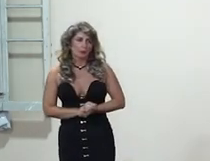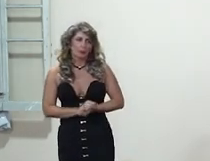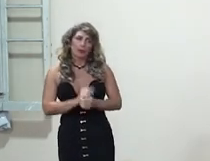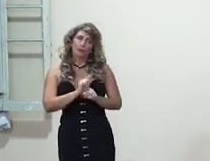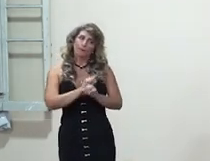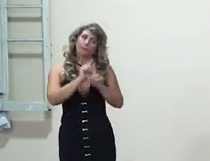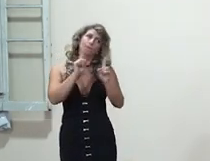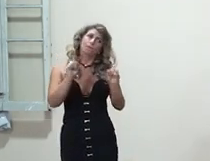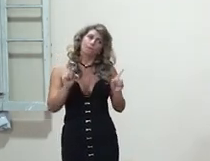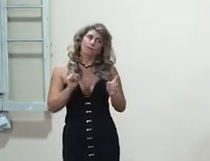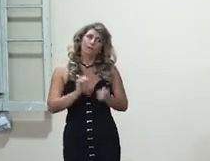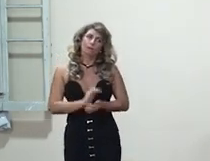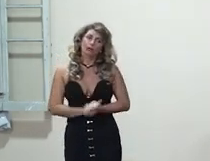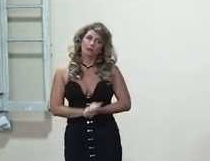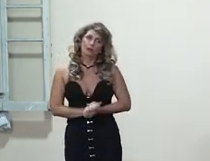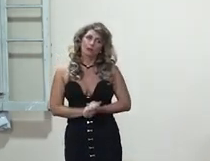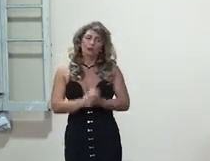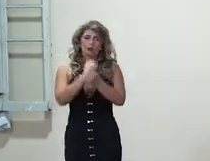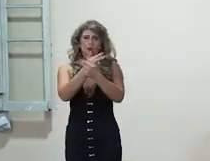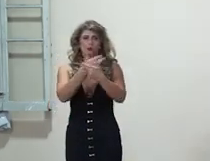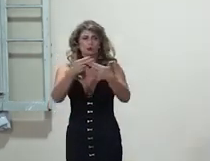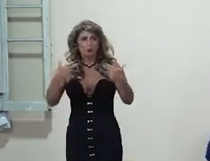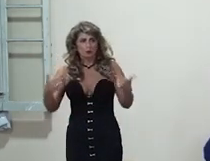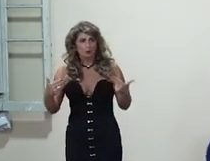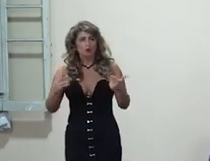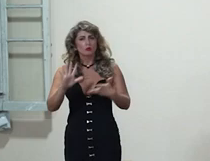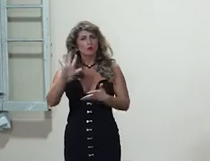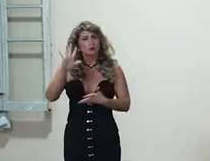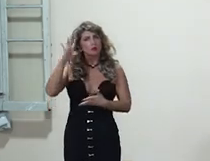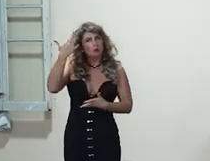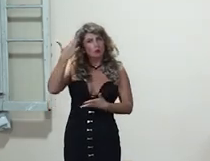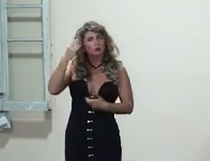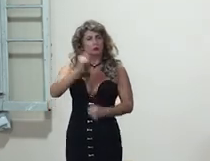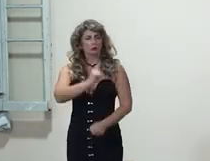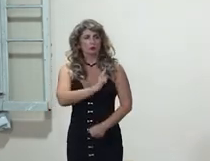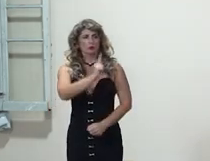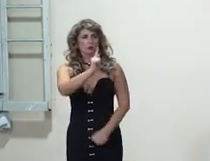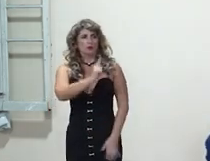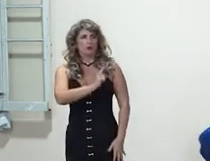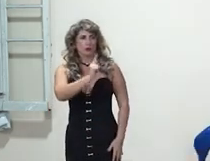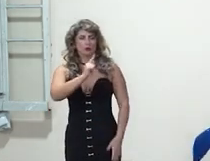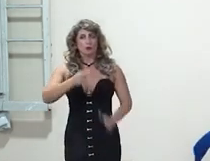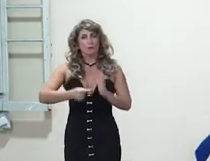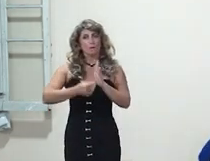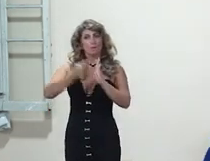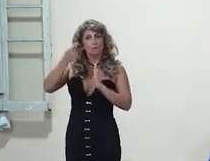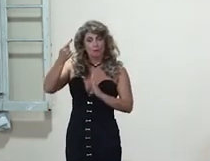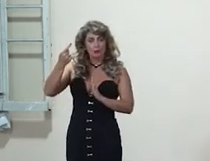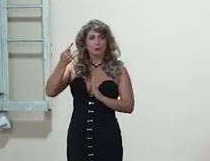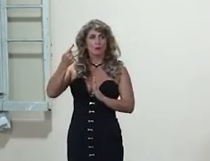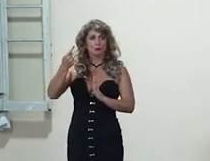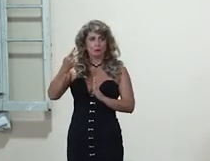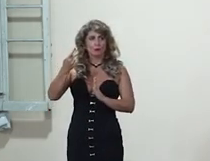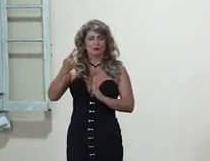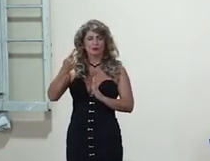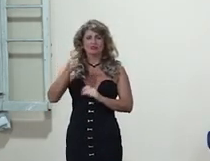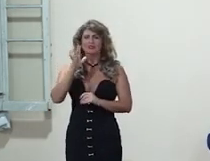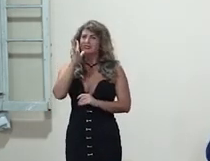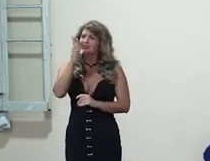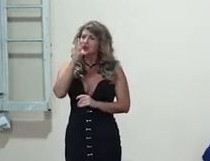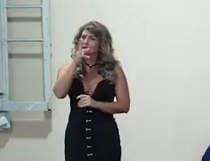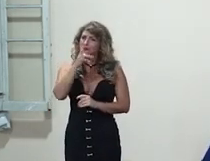Mas as ações, quando elas são governamentais, primeiro, elas demoram muito para